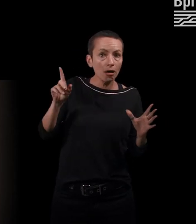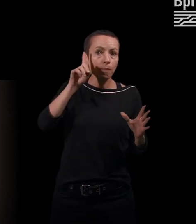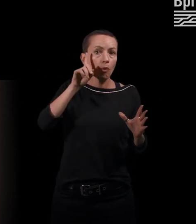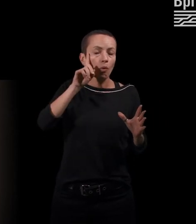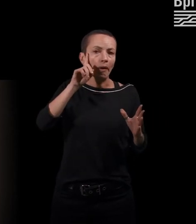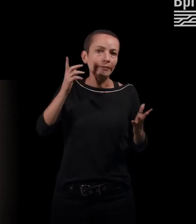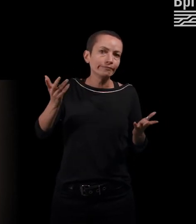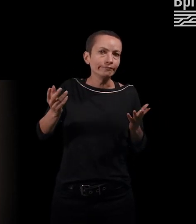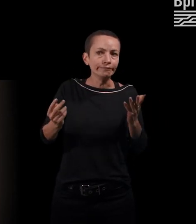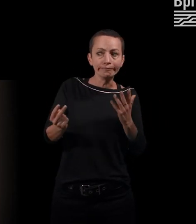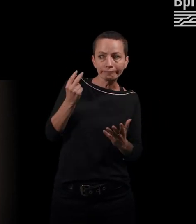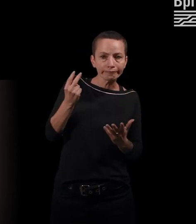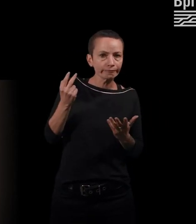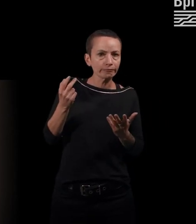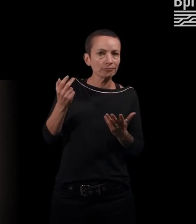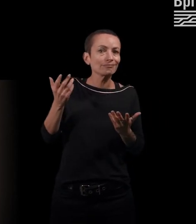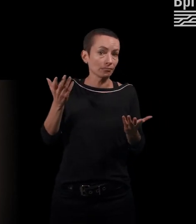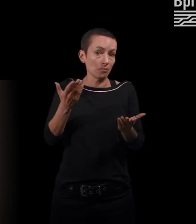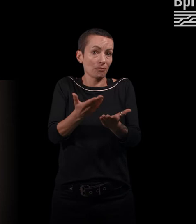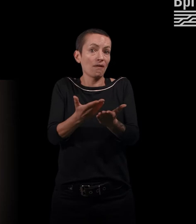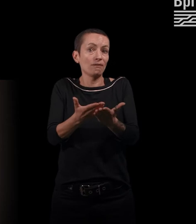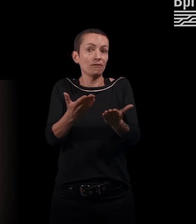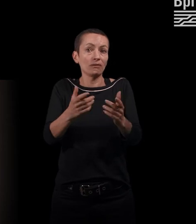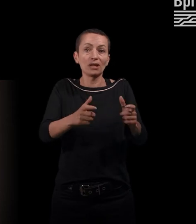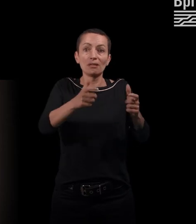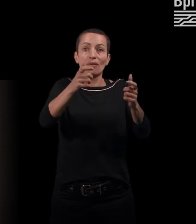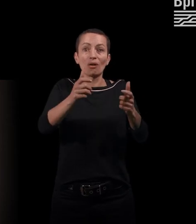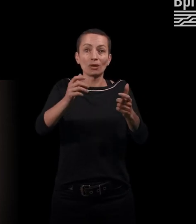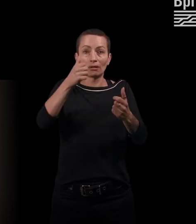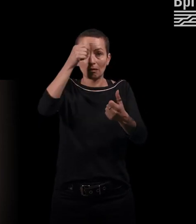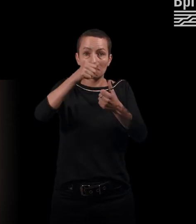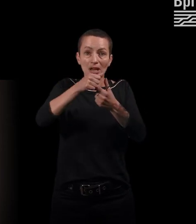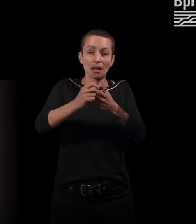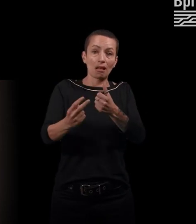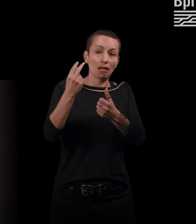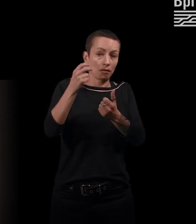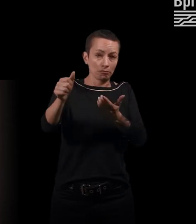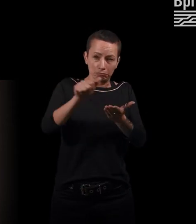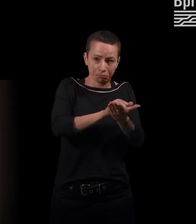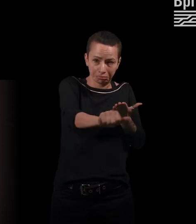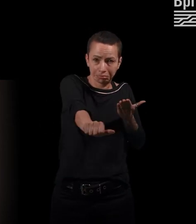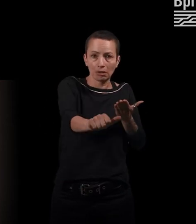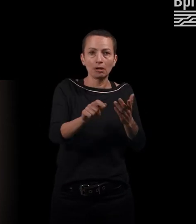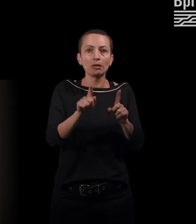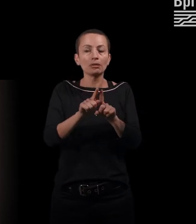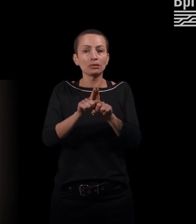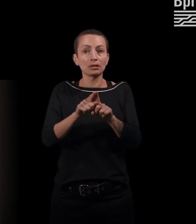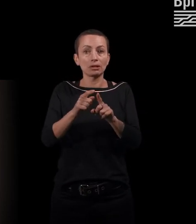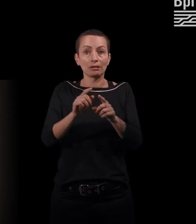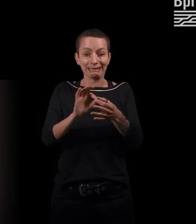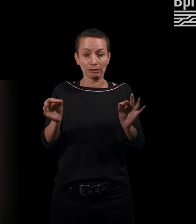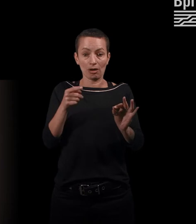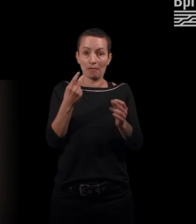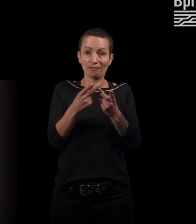mal on détruit d'ailleurs les immeubles qui rappellent le passé. On a même du mal aussi à